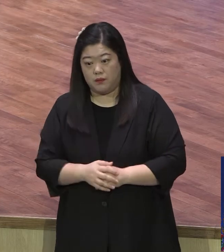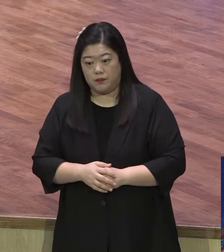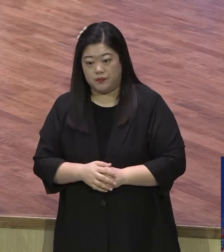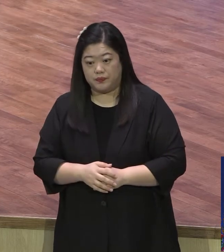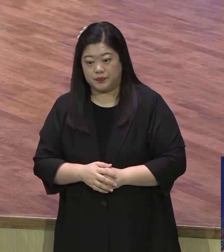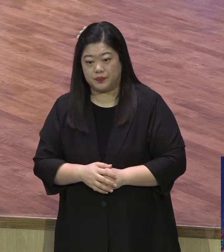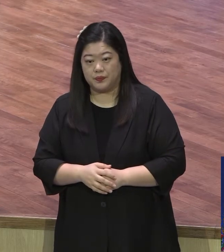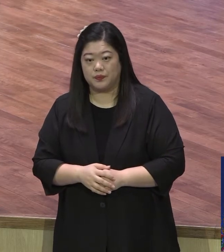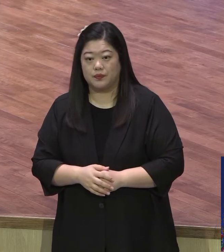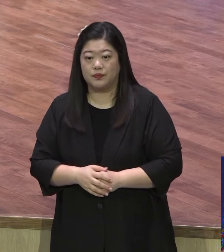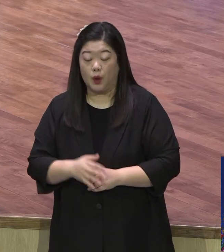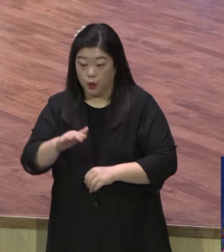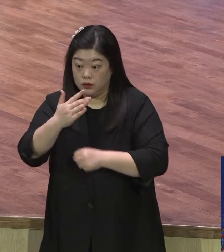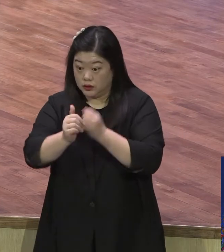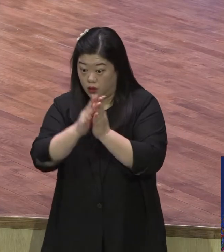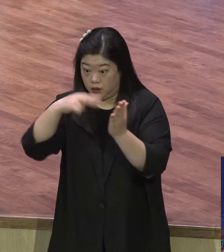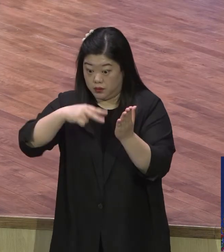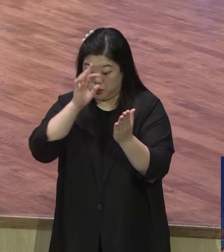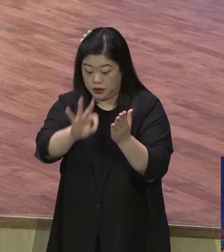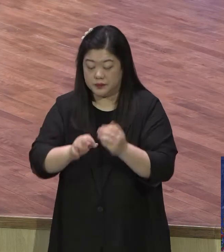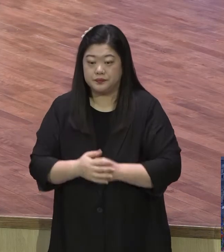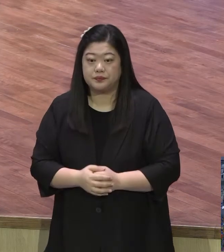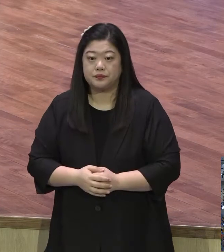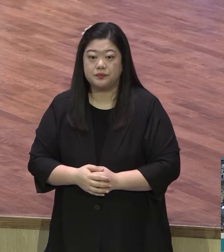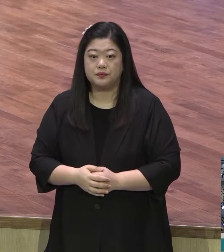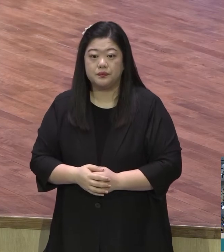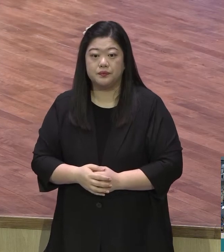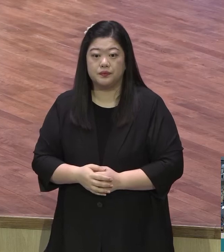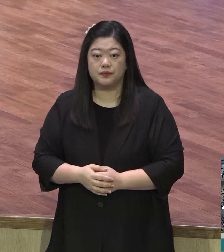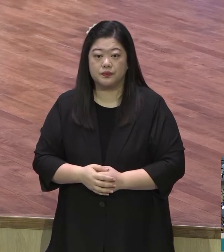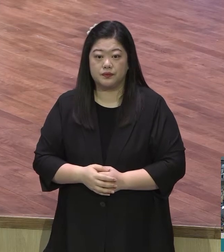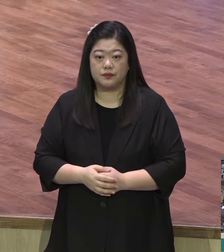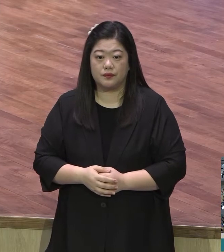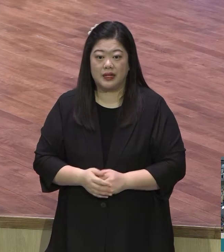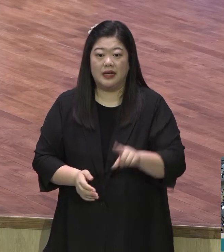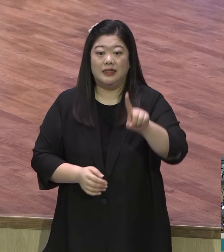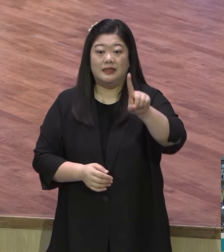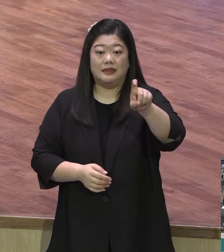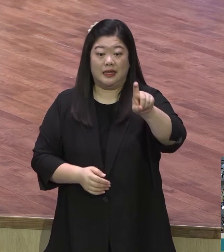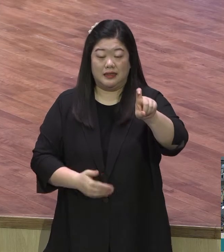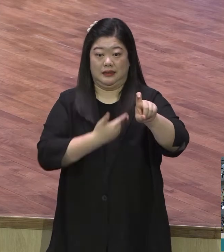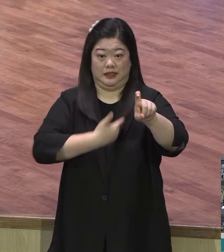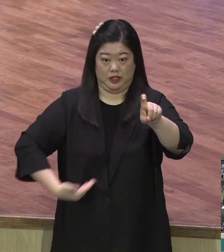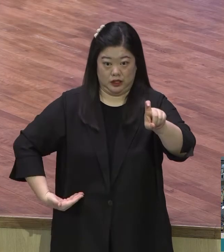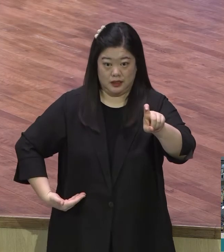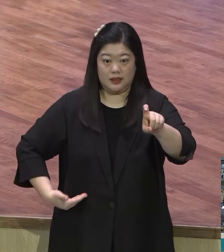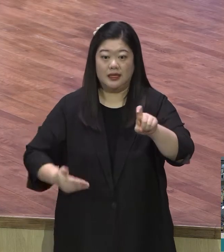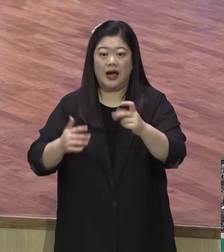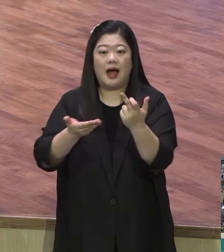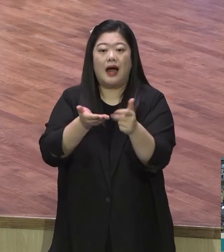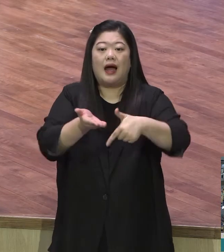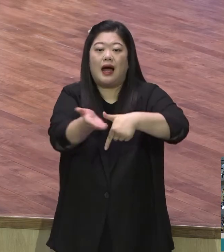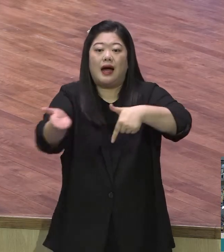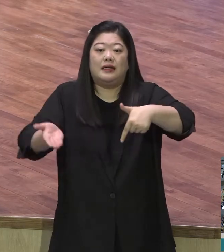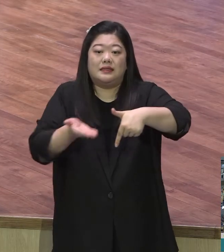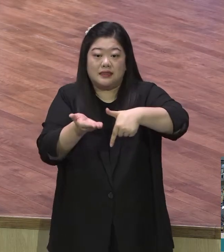17절 보면 밝히고 있습니다 16, 17절 11제자가 갈릴리에 가서 예수께서